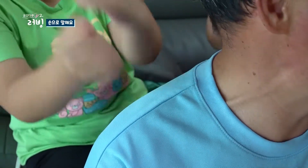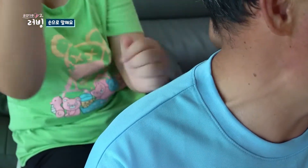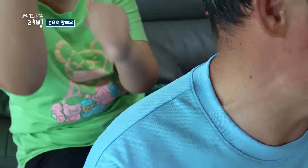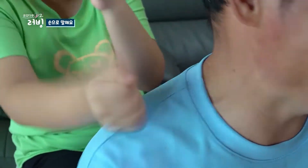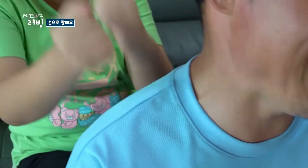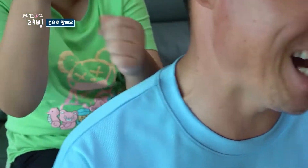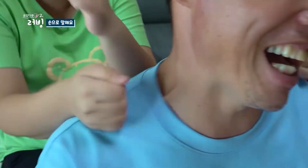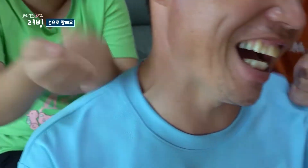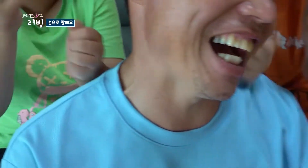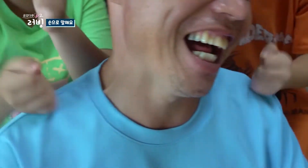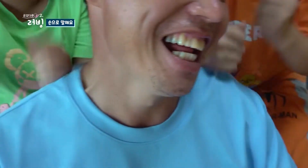아빠.